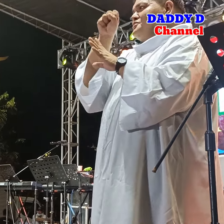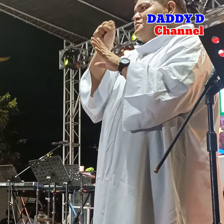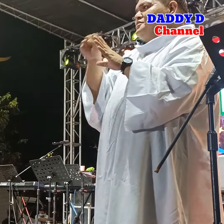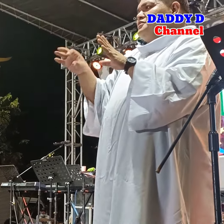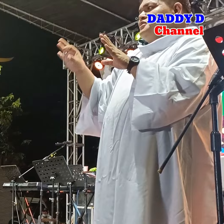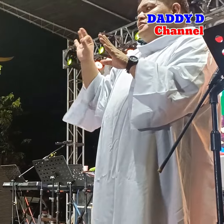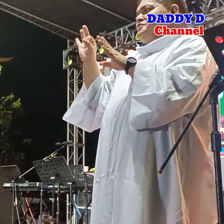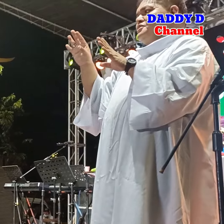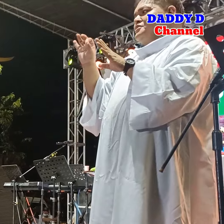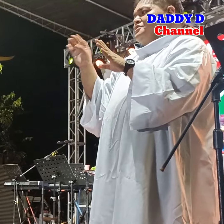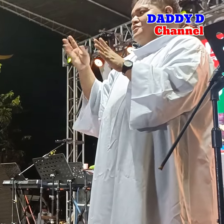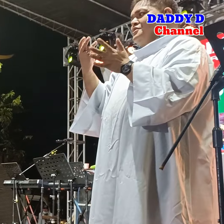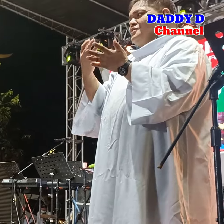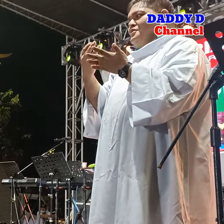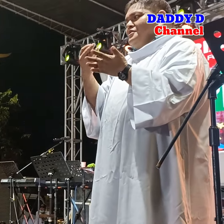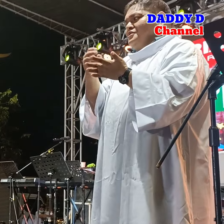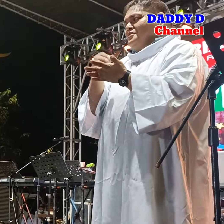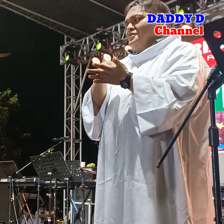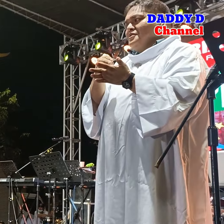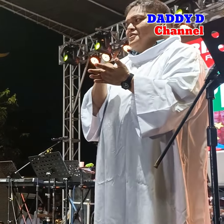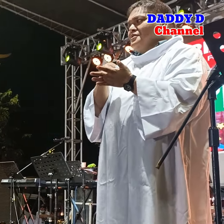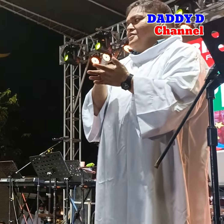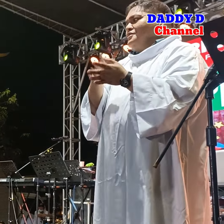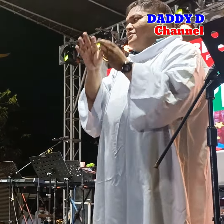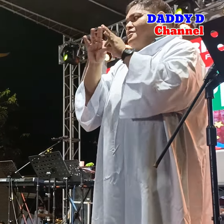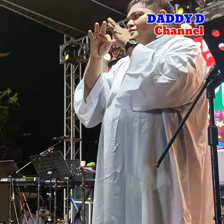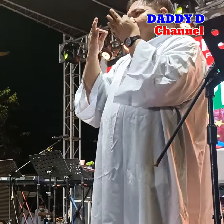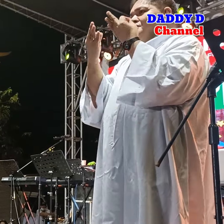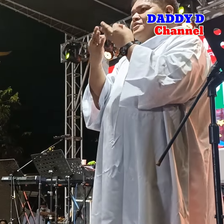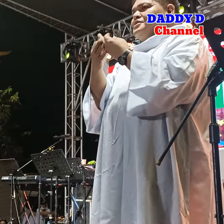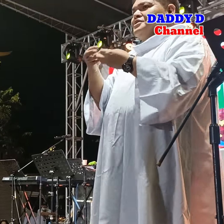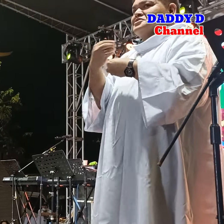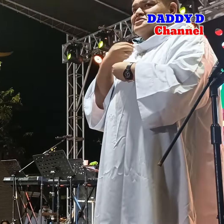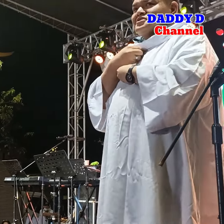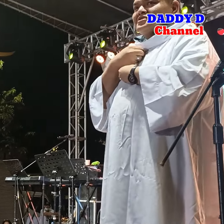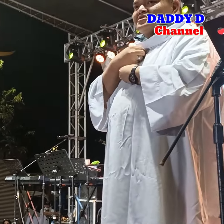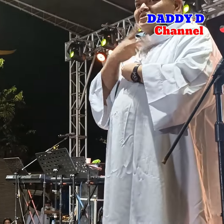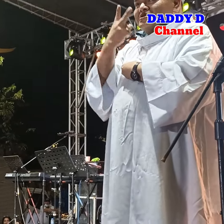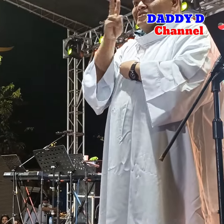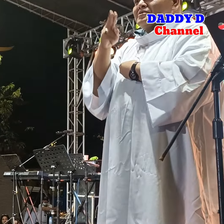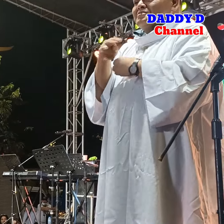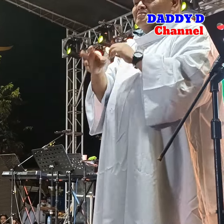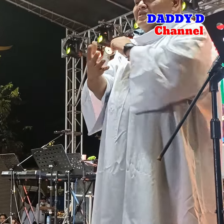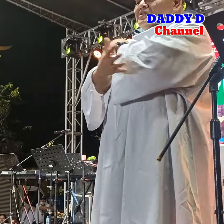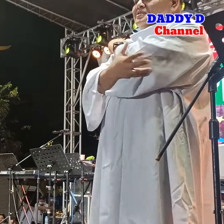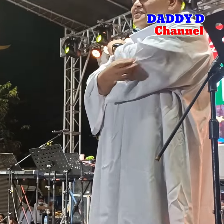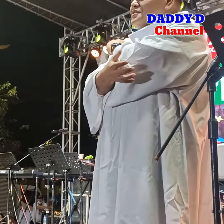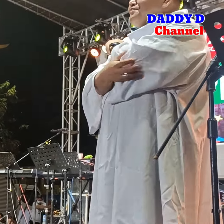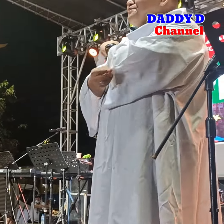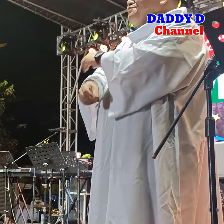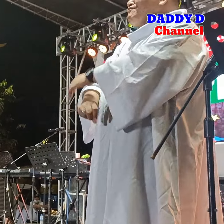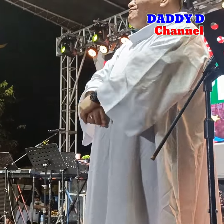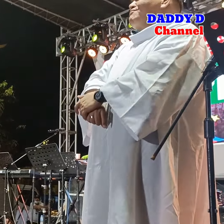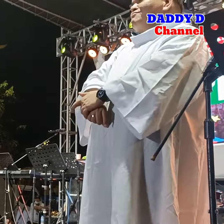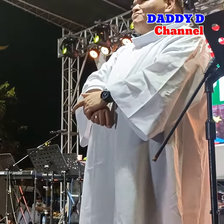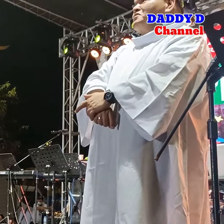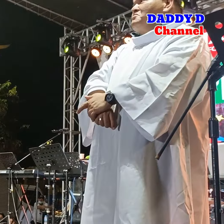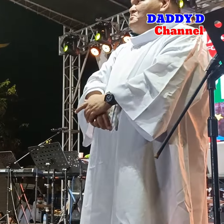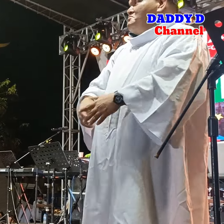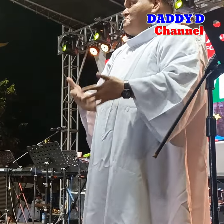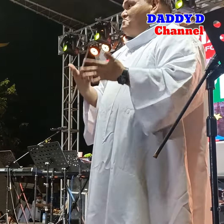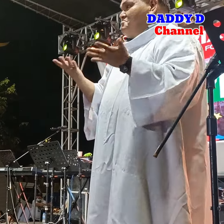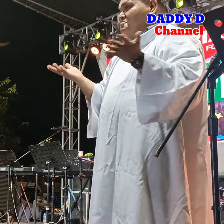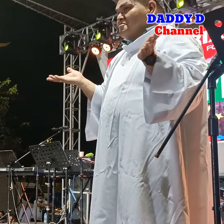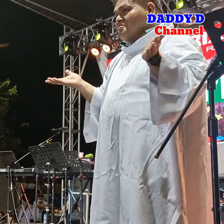16 million na pamilya ang tingin nila sa sarili nila mahirap. Ibig